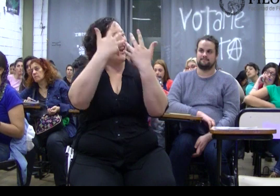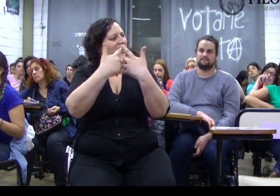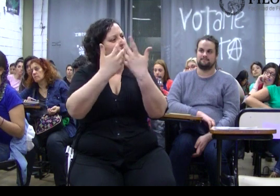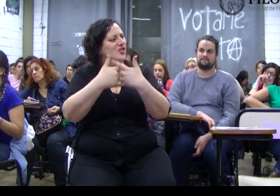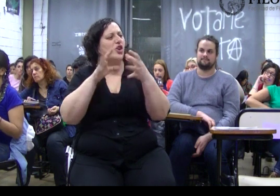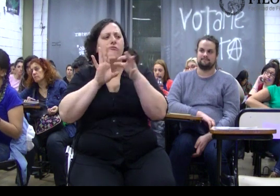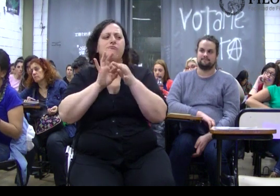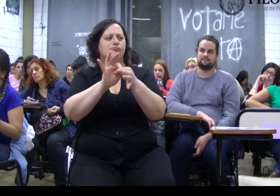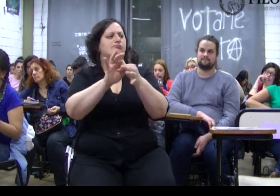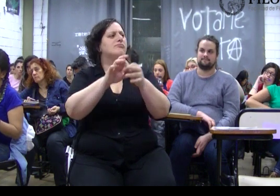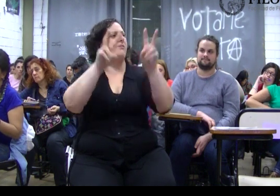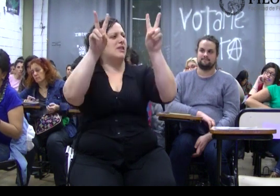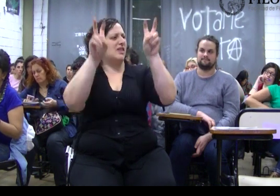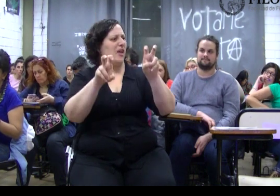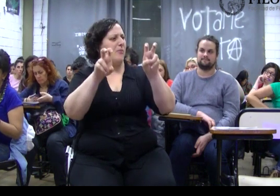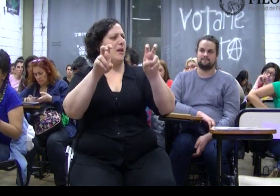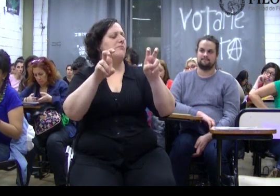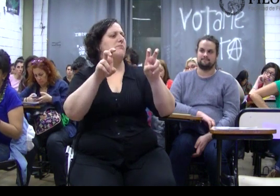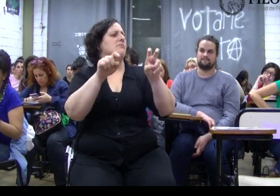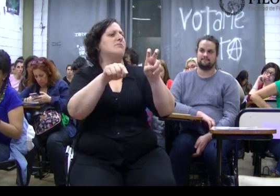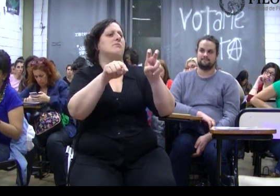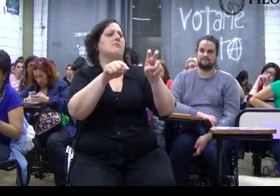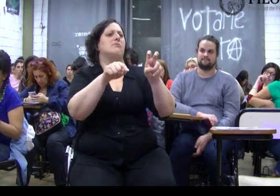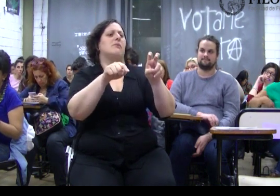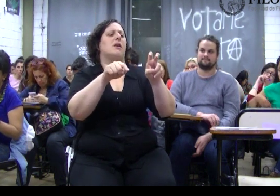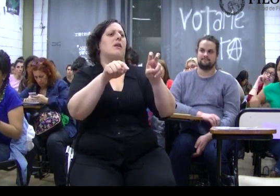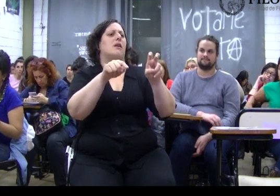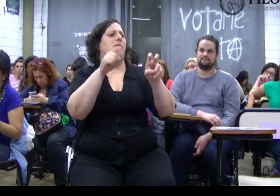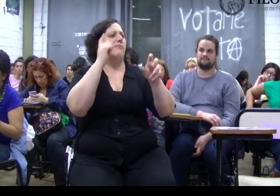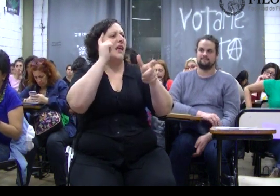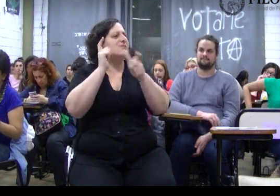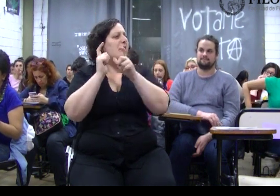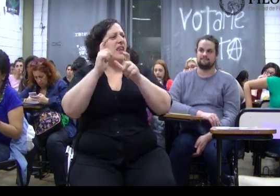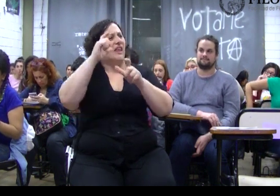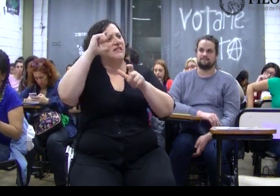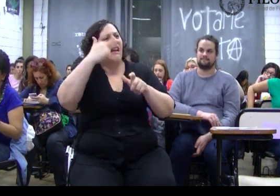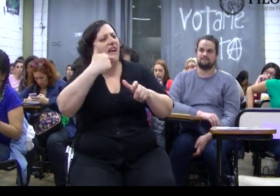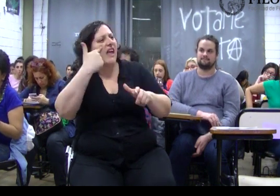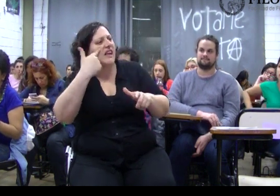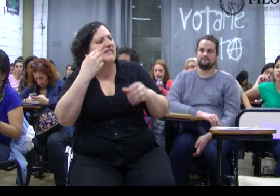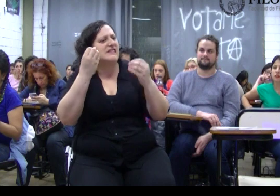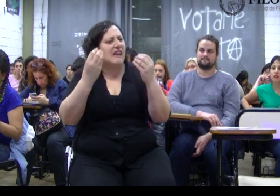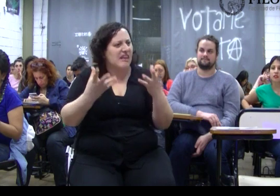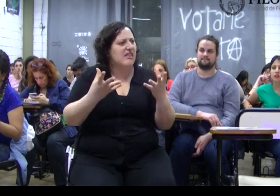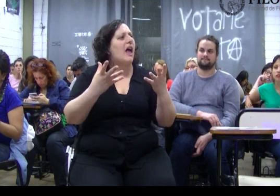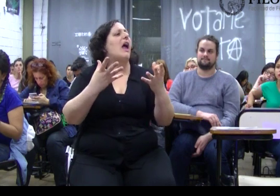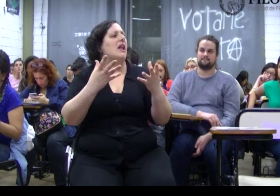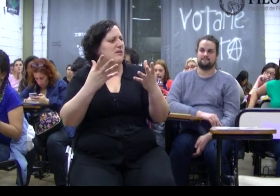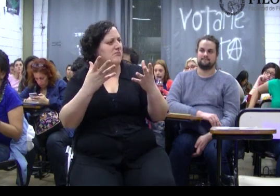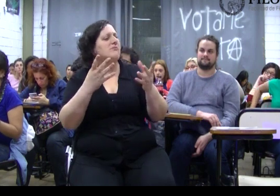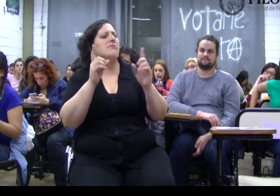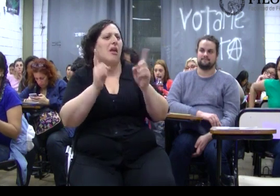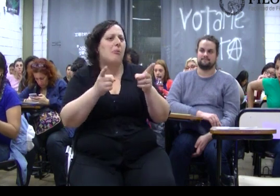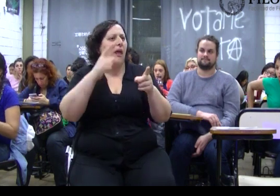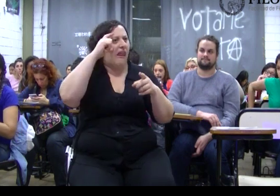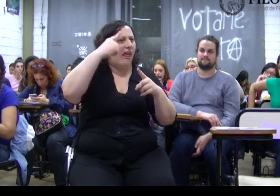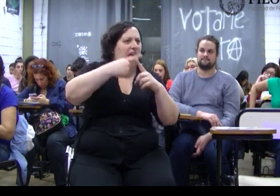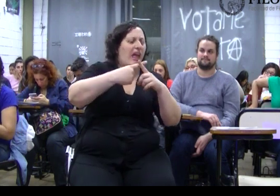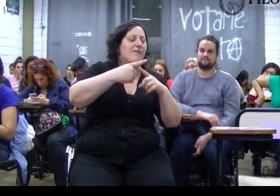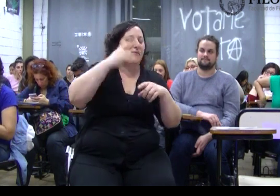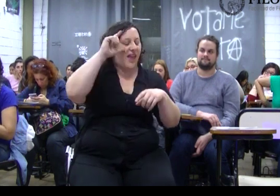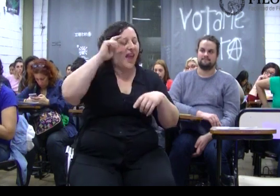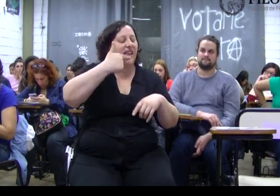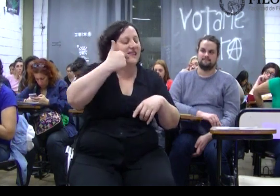casting que tenga que ver con la propia experiencia en relación al trabajo en ESI y discapacidad, o ESI y diversidad